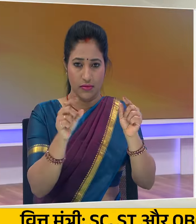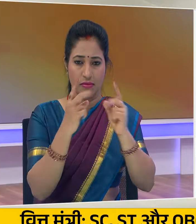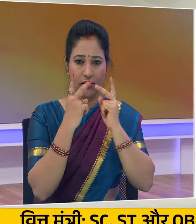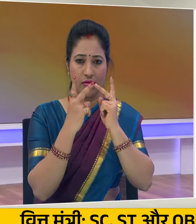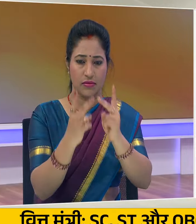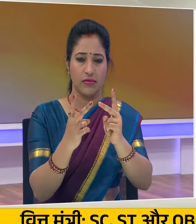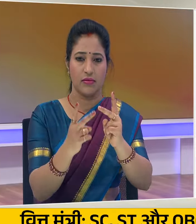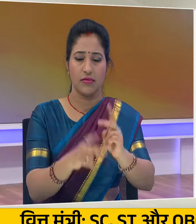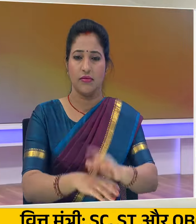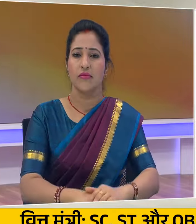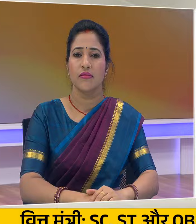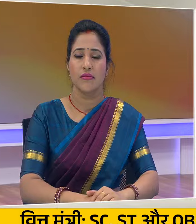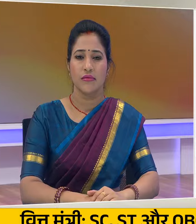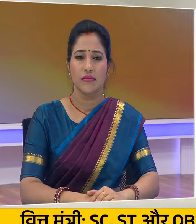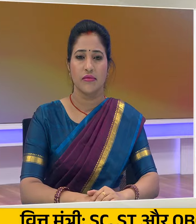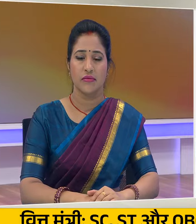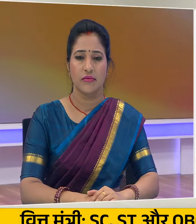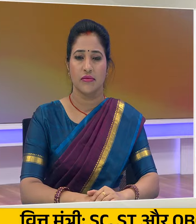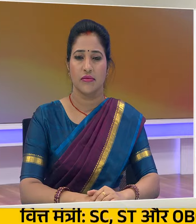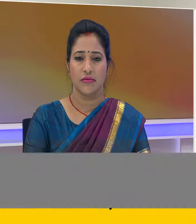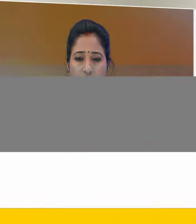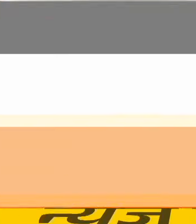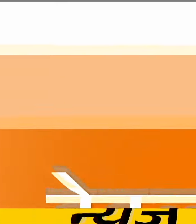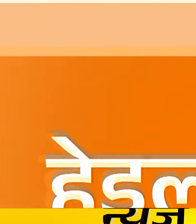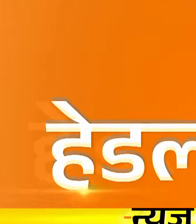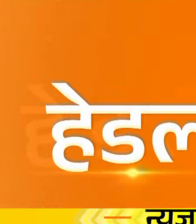हैं हेडलाइंस के साथ।